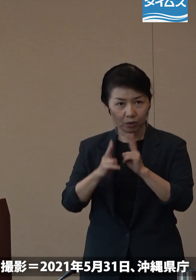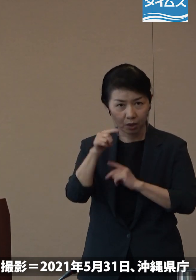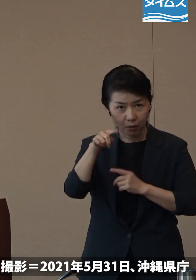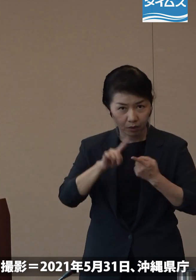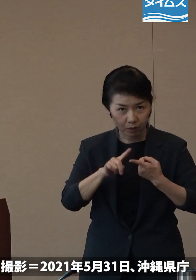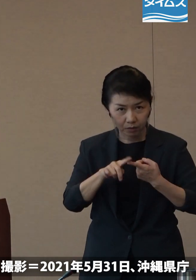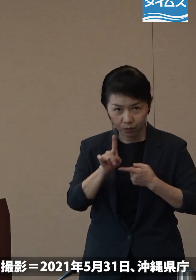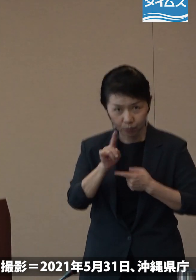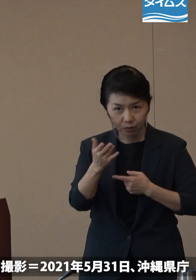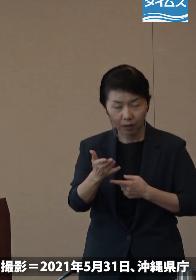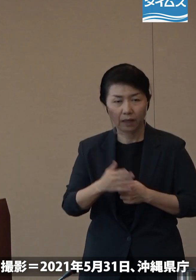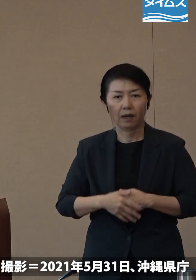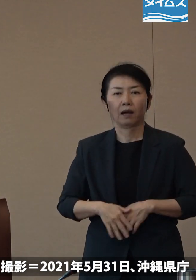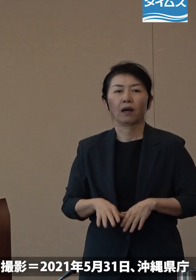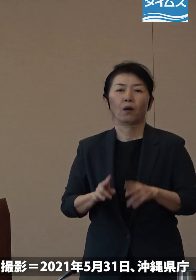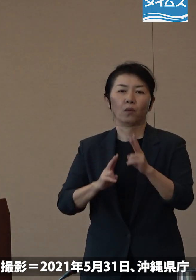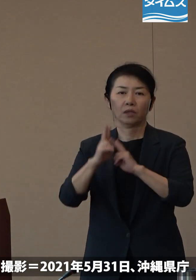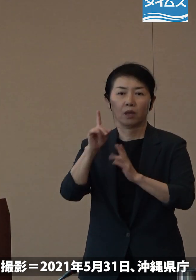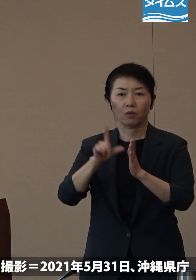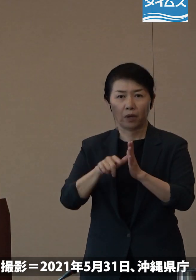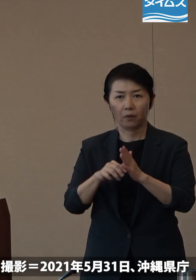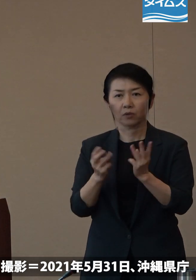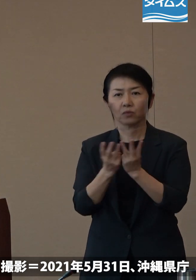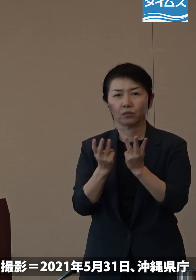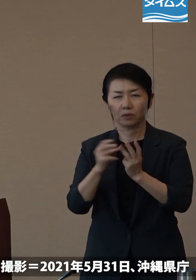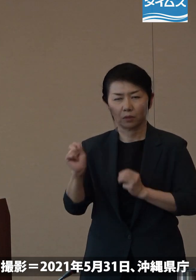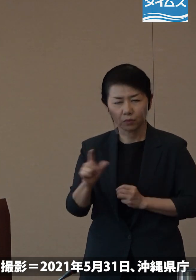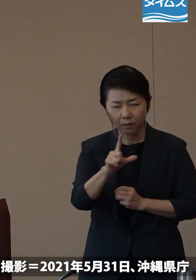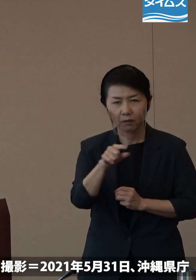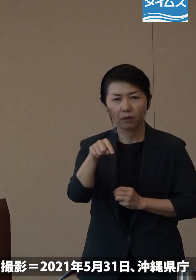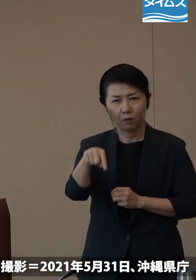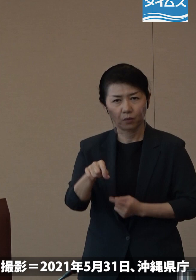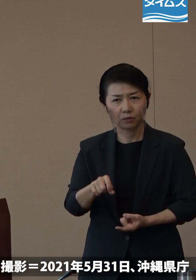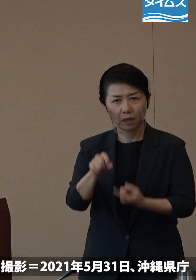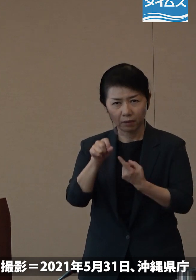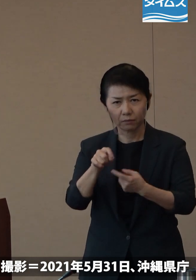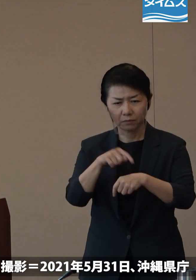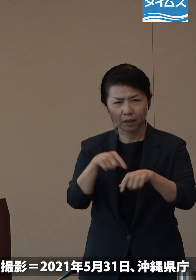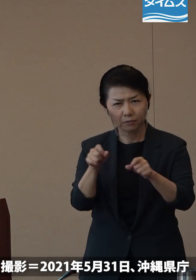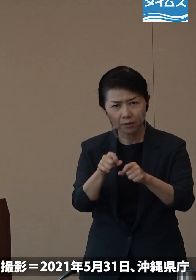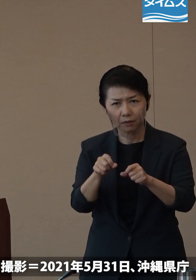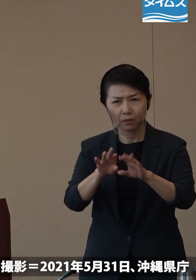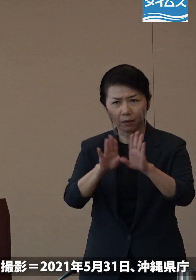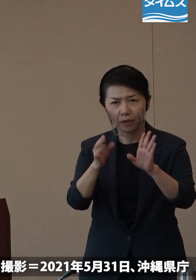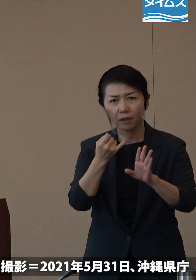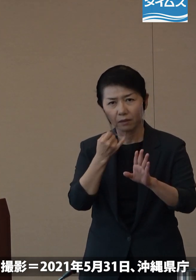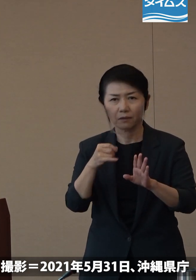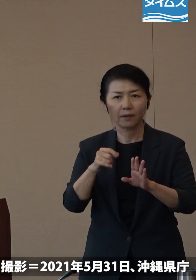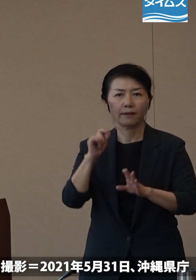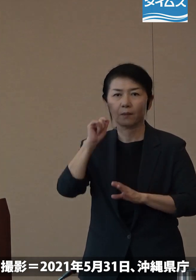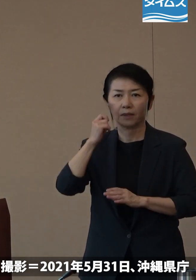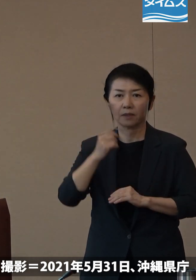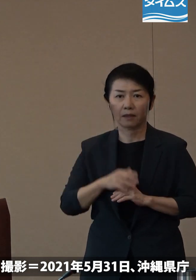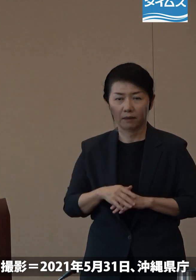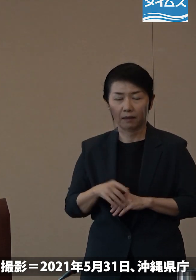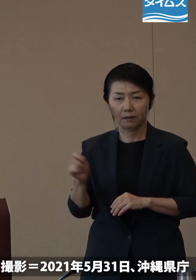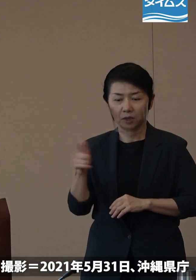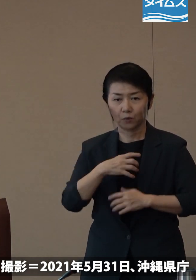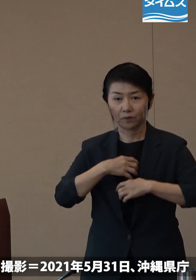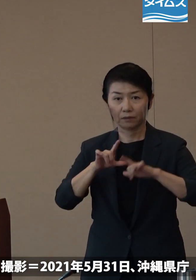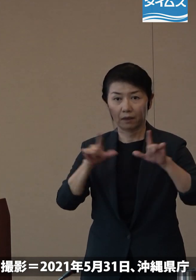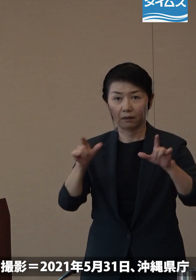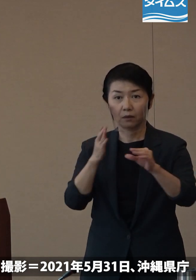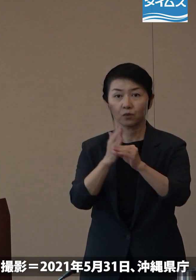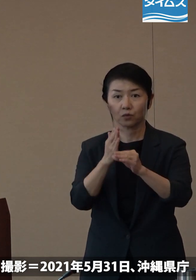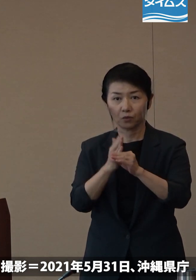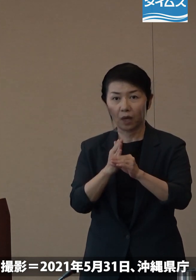今の数値ではそれは非常に難しい選択だと思います。ですから緊急事態宣言はしっかりと抑え込む、それ